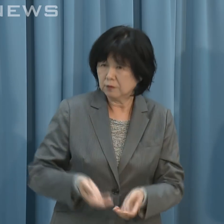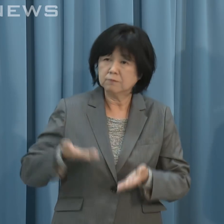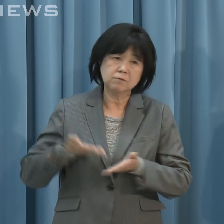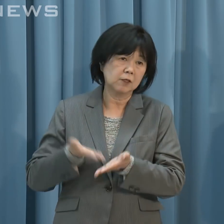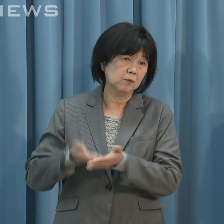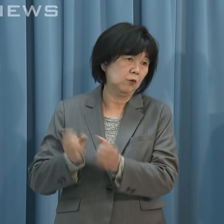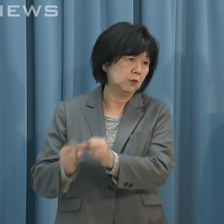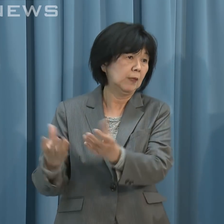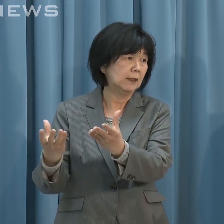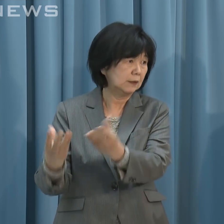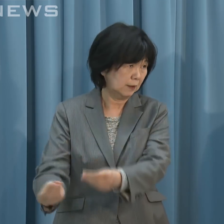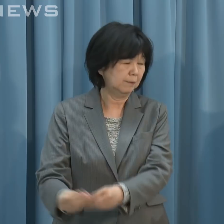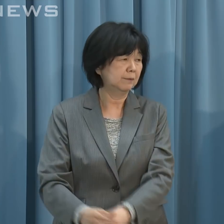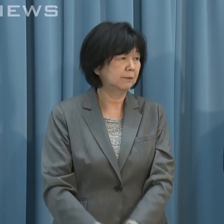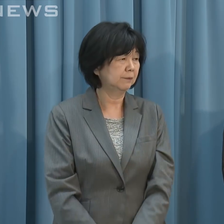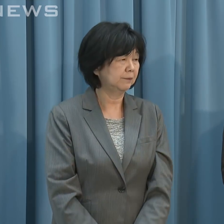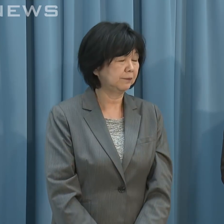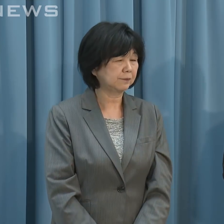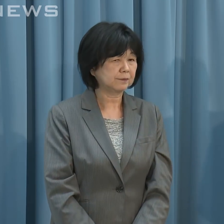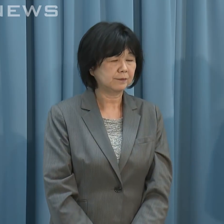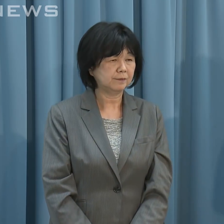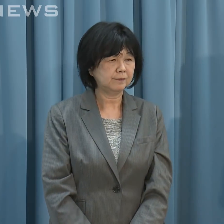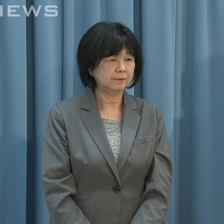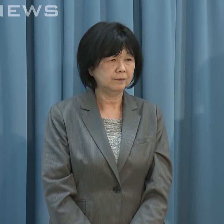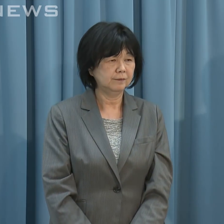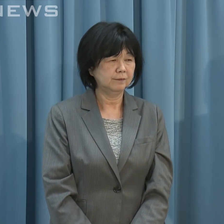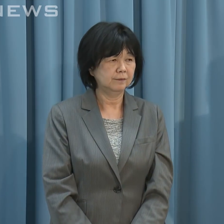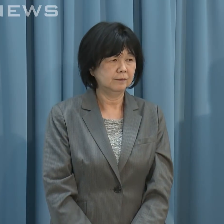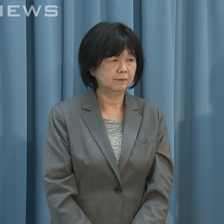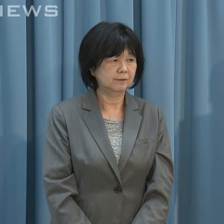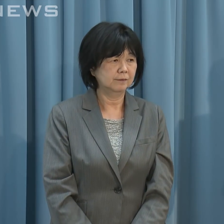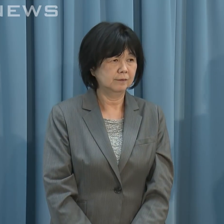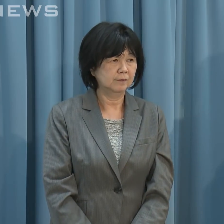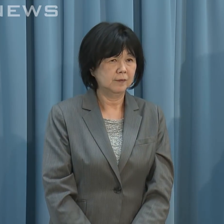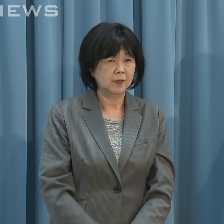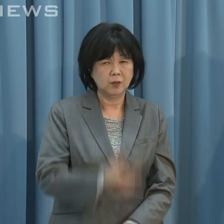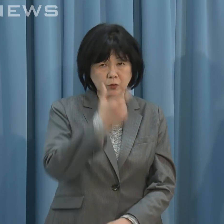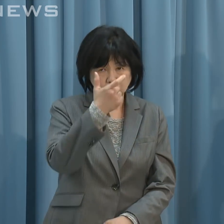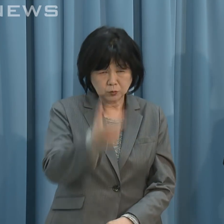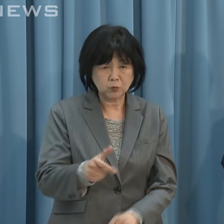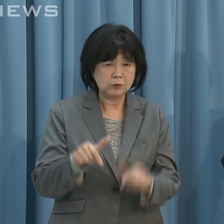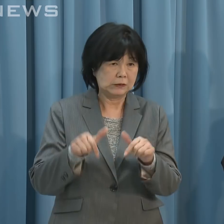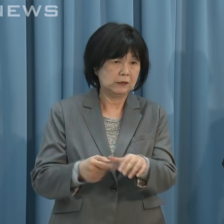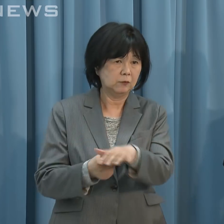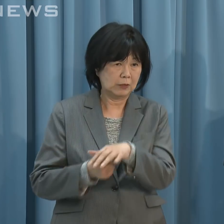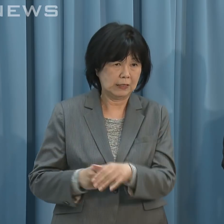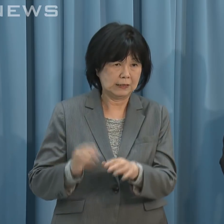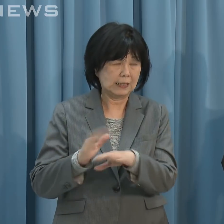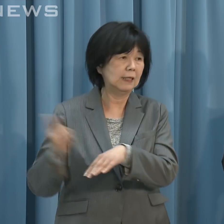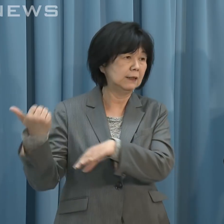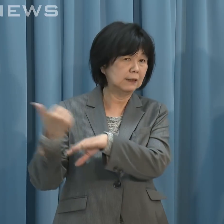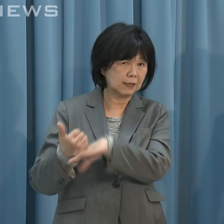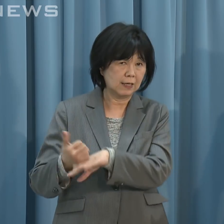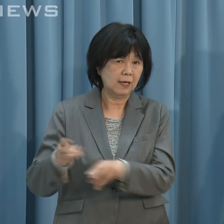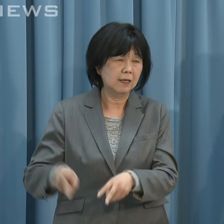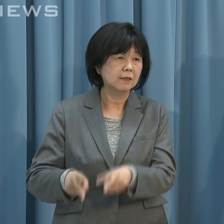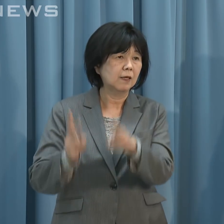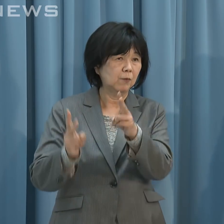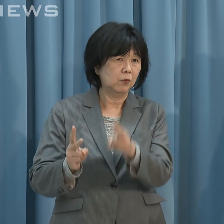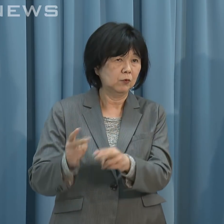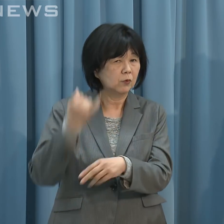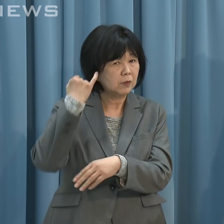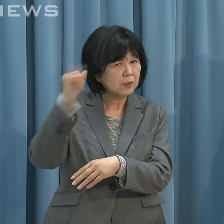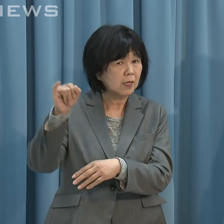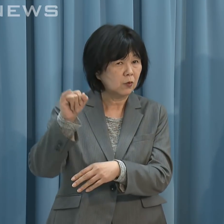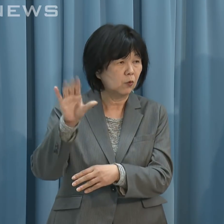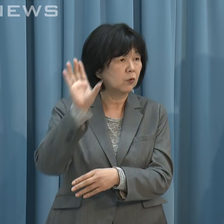たところであります。遊牧西村大臣の方から専門家の意見